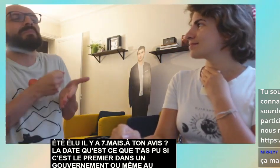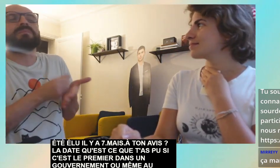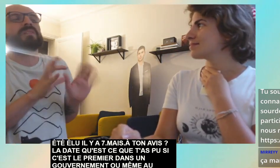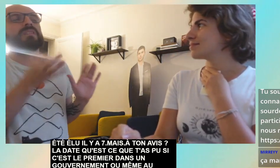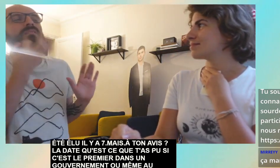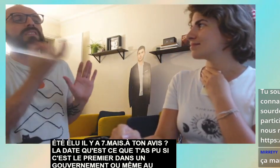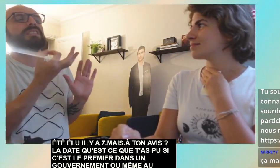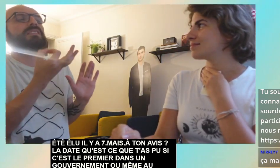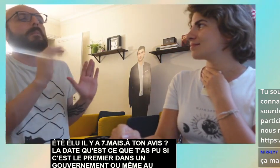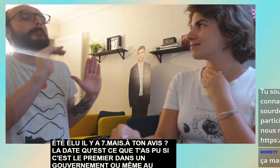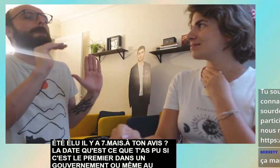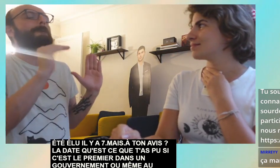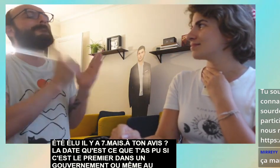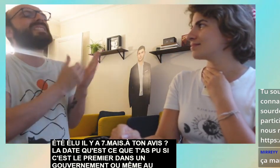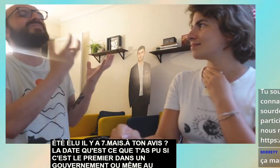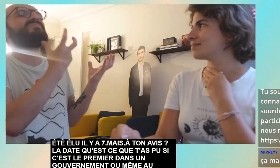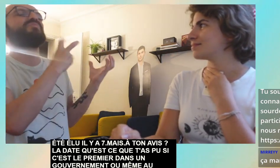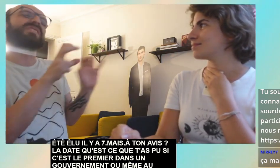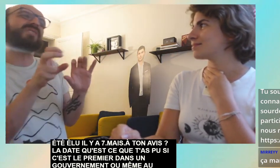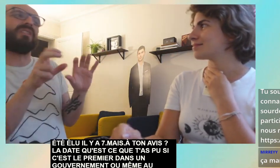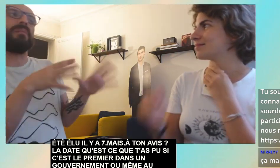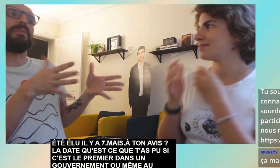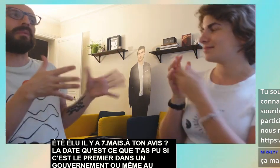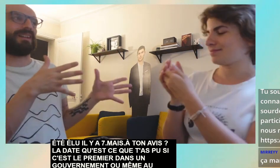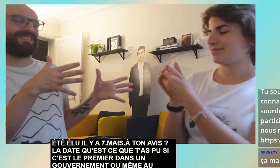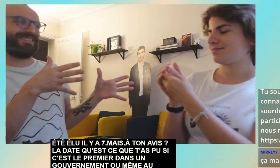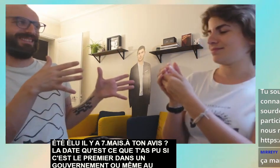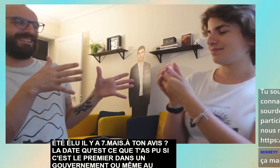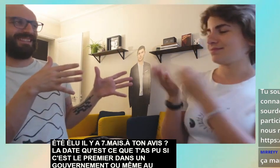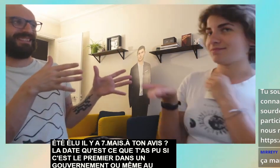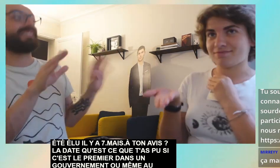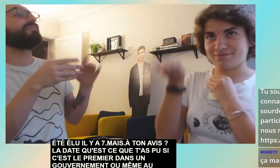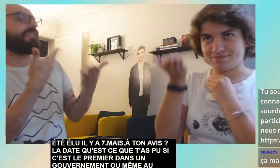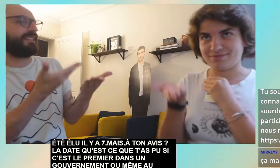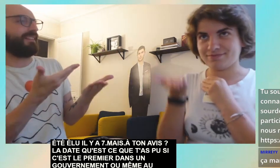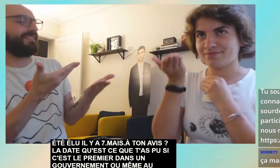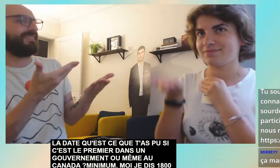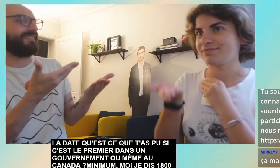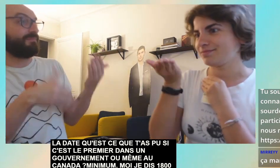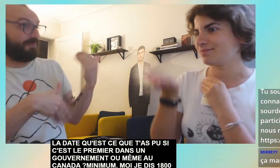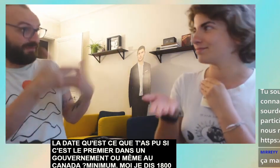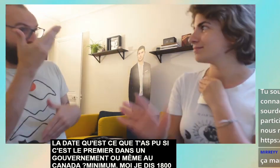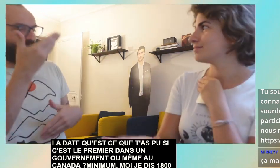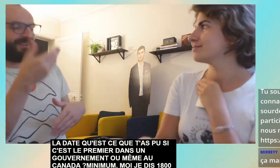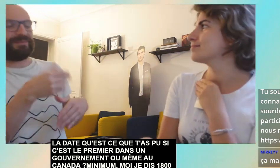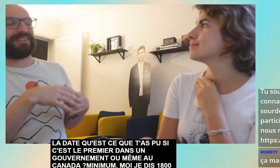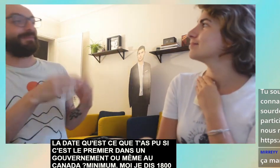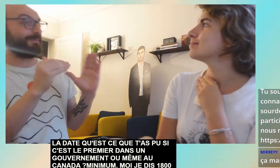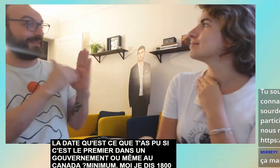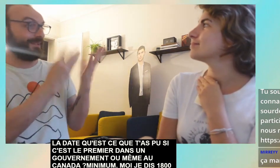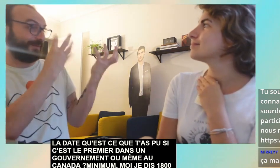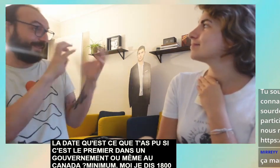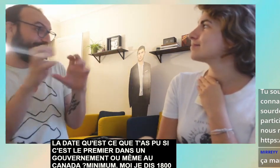Minimum, moi, je dis 1800 à peu près. Bien. Plus. Ah merde, 1900 du